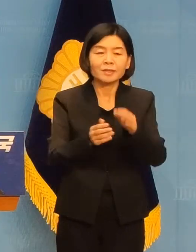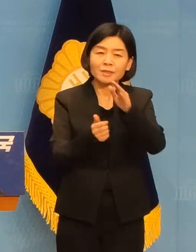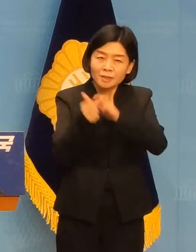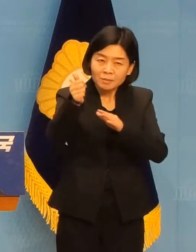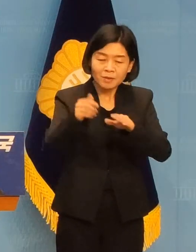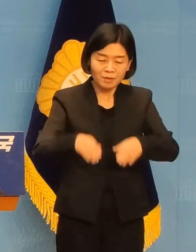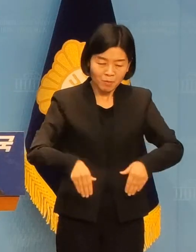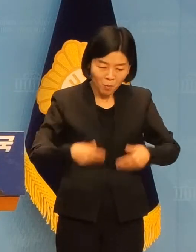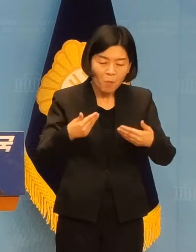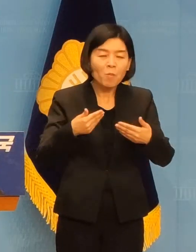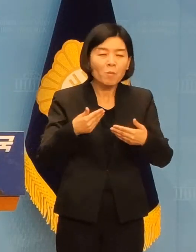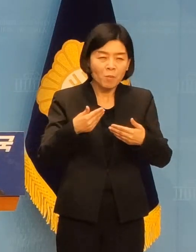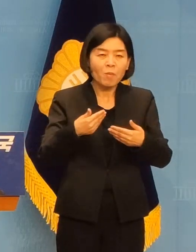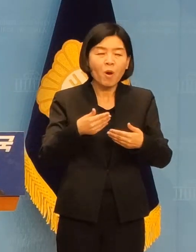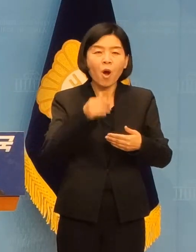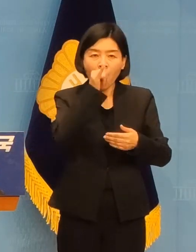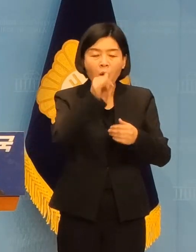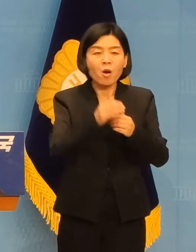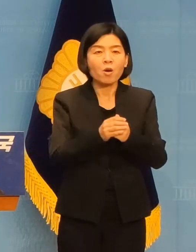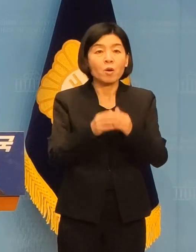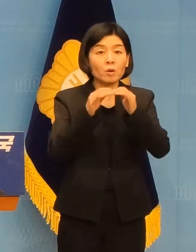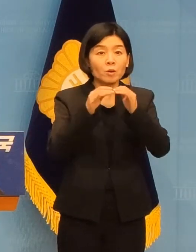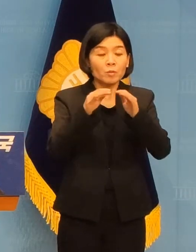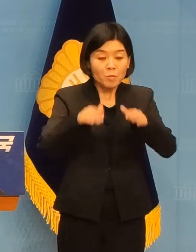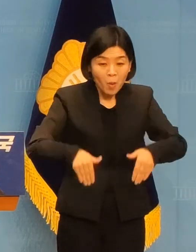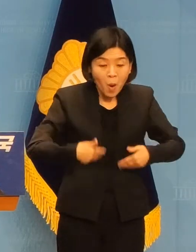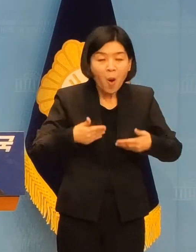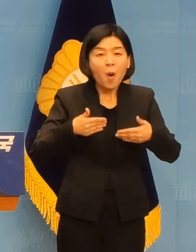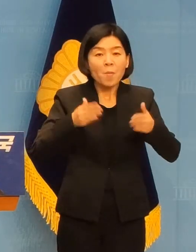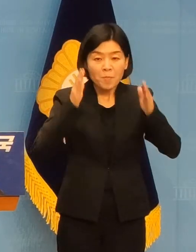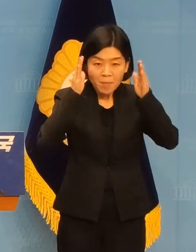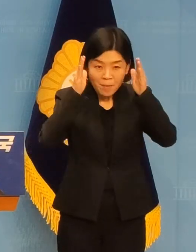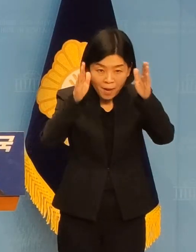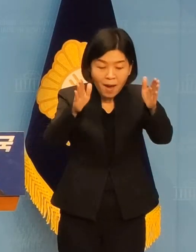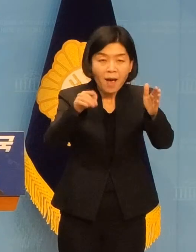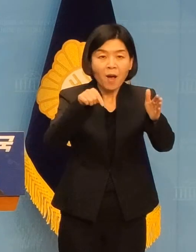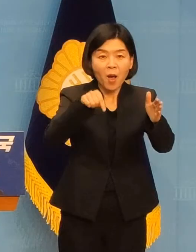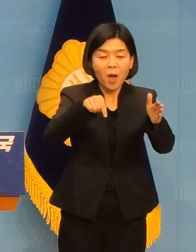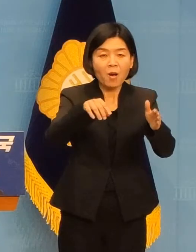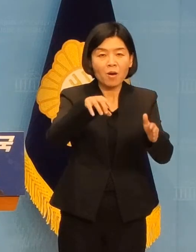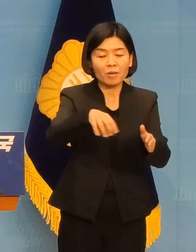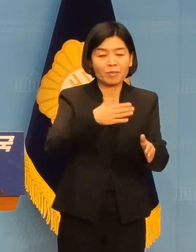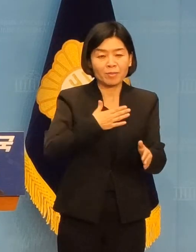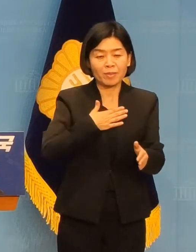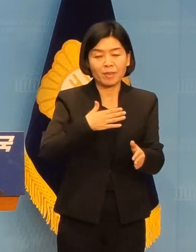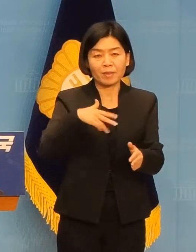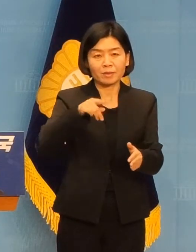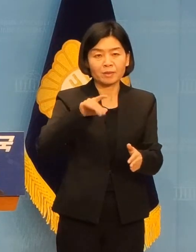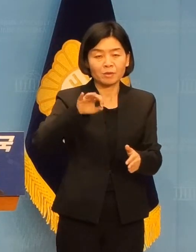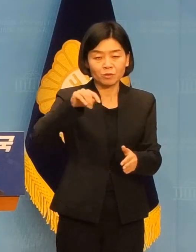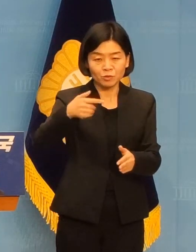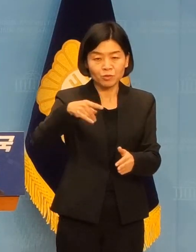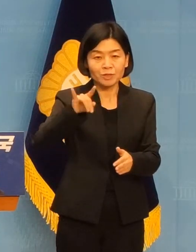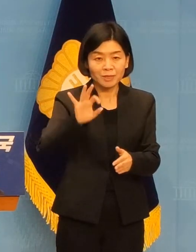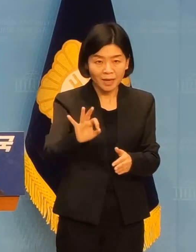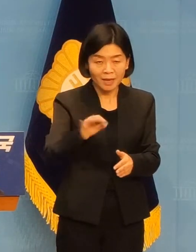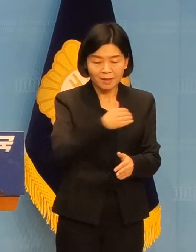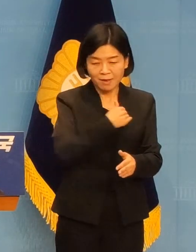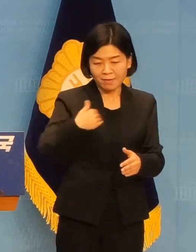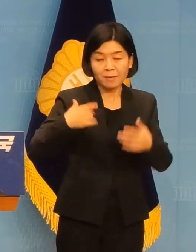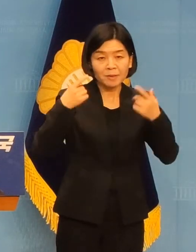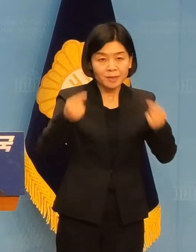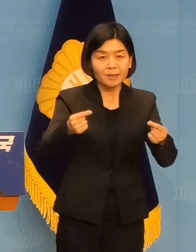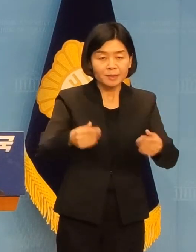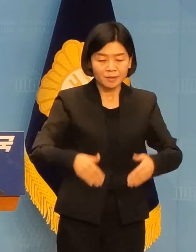희망의 봄입니다. 그 봄의 길목에서 저 정춘생이 당당히 따뜻하게